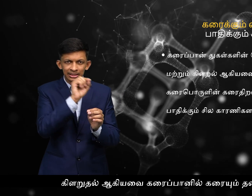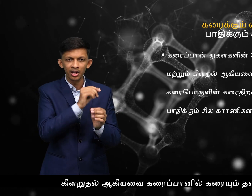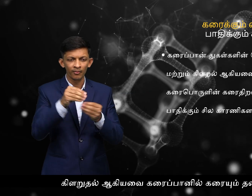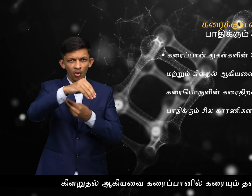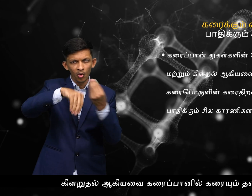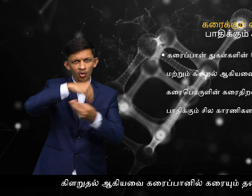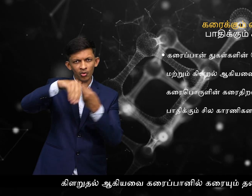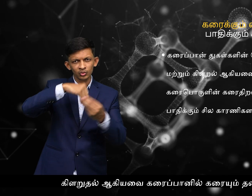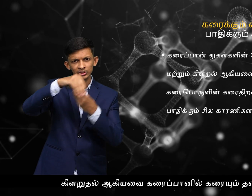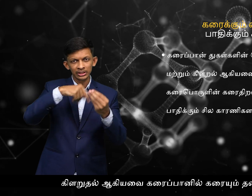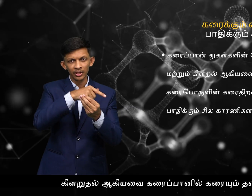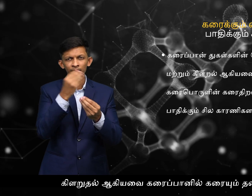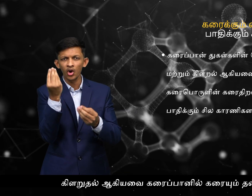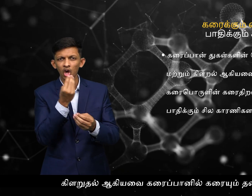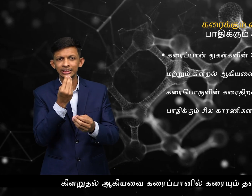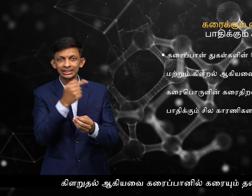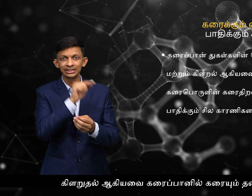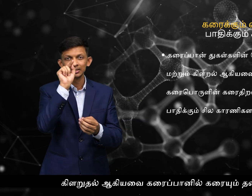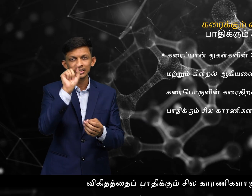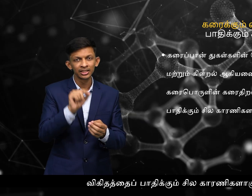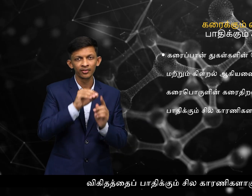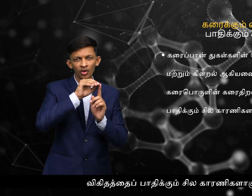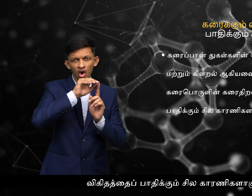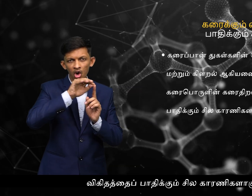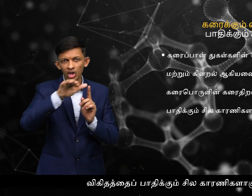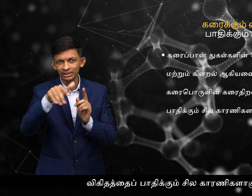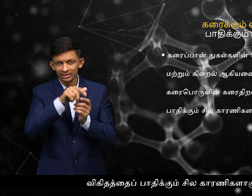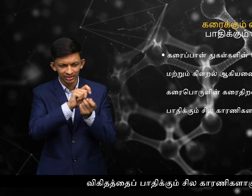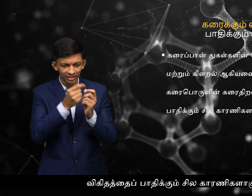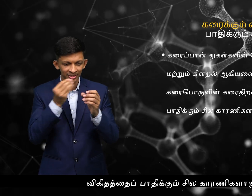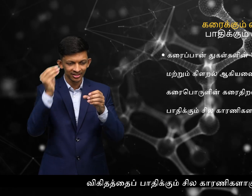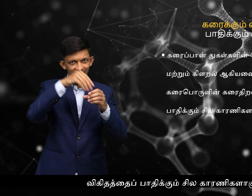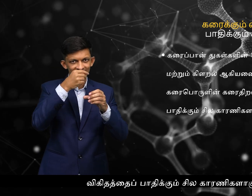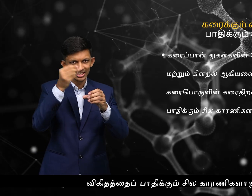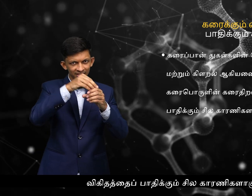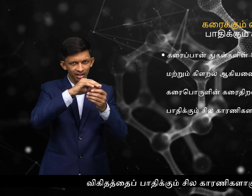ஆகியவை கரைப்பானில் கரையும் தன்மையின் விகிதத்தை பாதிக்கும் சில காரணிகள் ஆகும்.